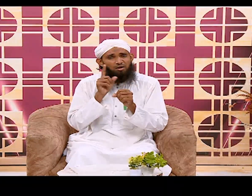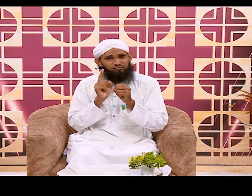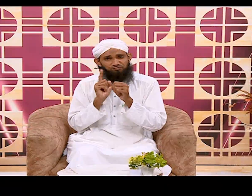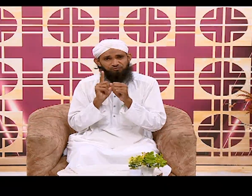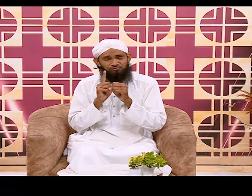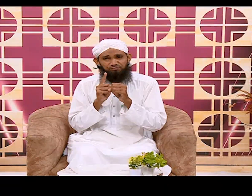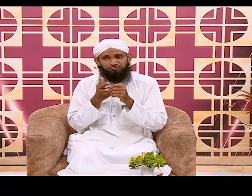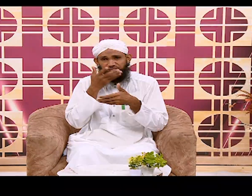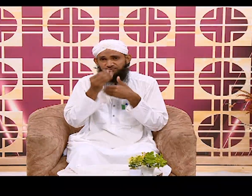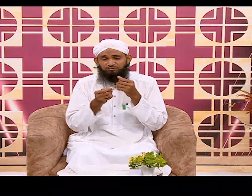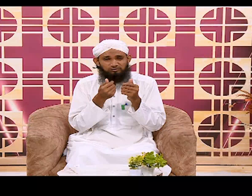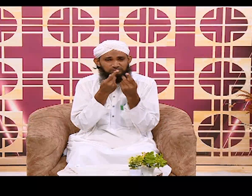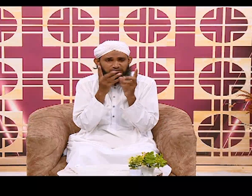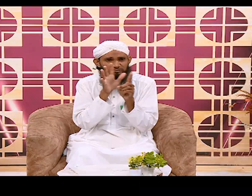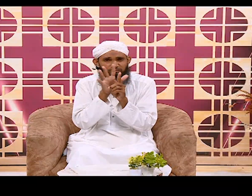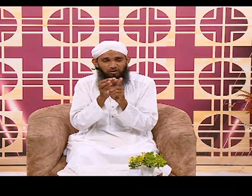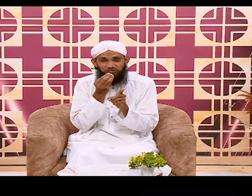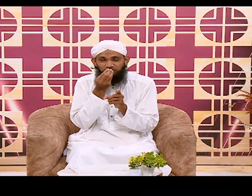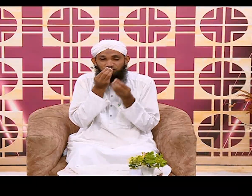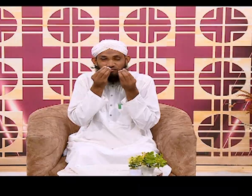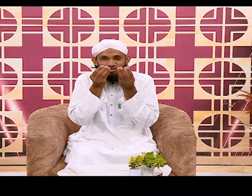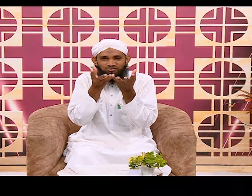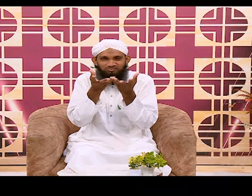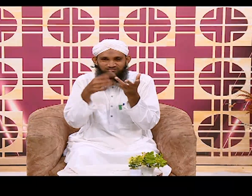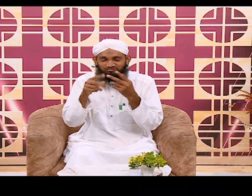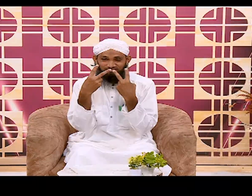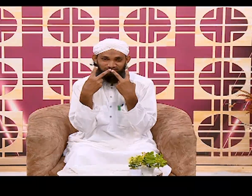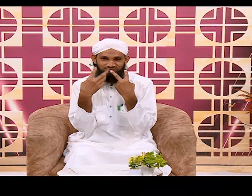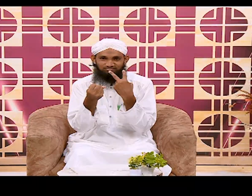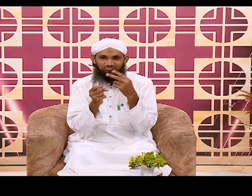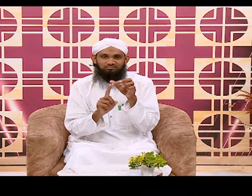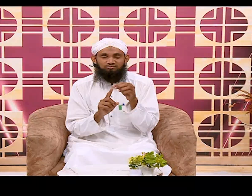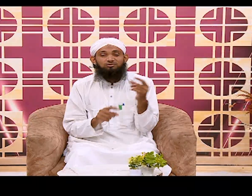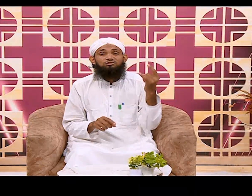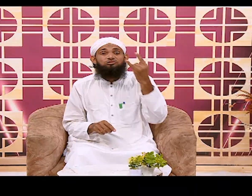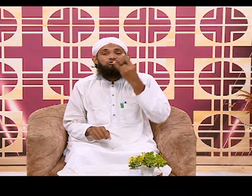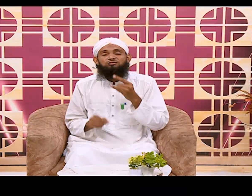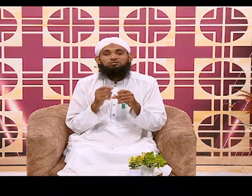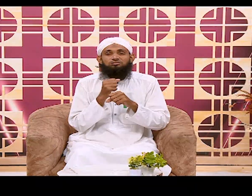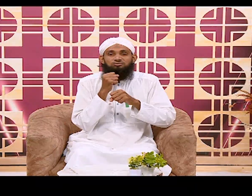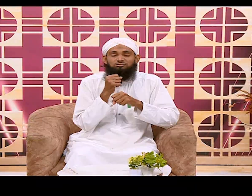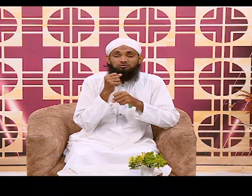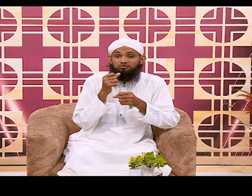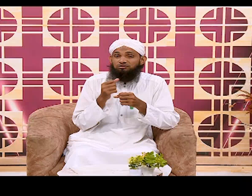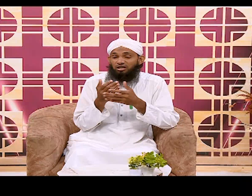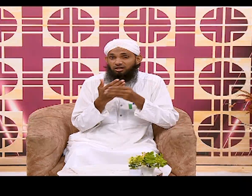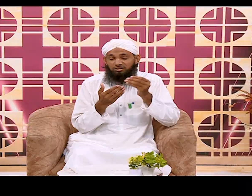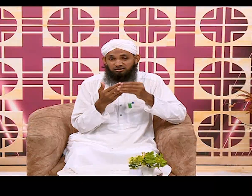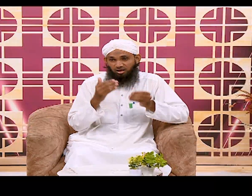سے علم و حکمت اور نصیحت کے مدنی پھول سننے کی سعادت حاصل کرتے ہیں۔ 11 جمادی الاخری 545 ہجری